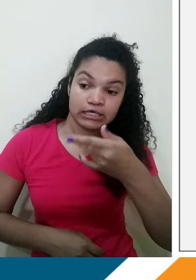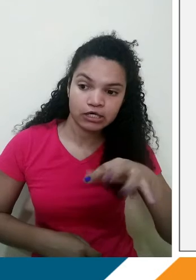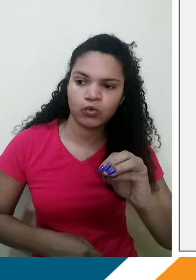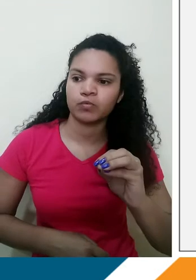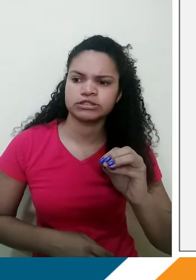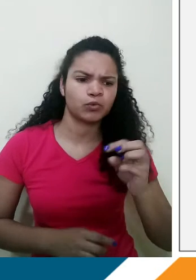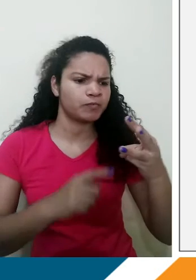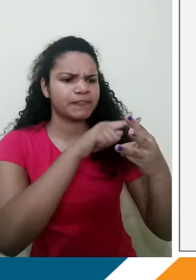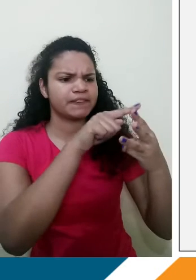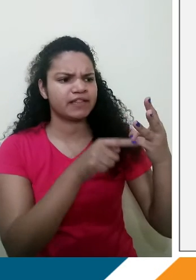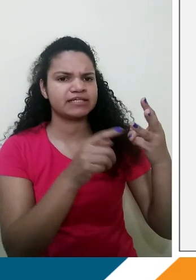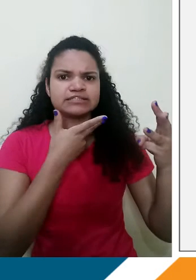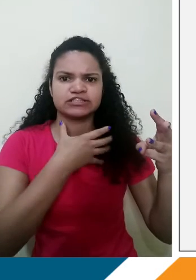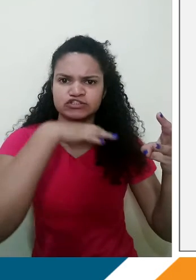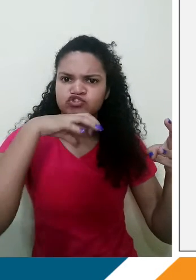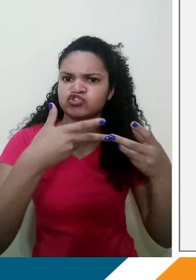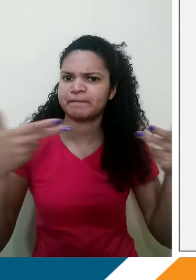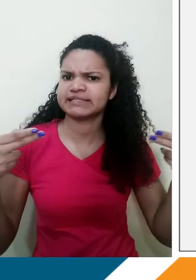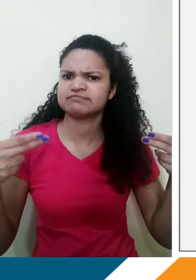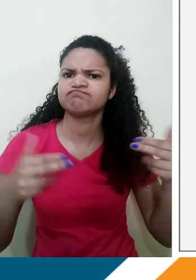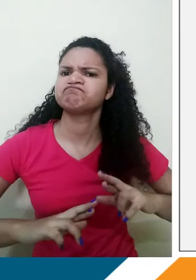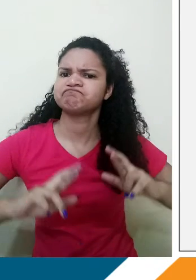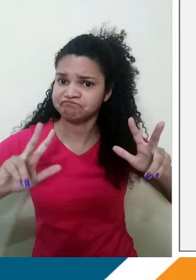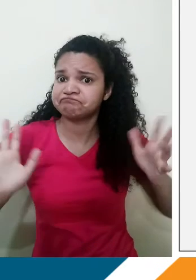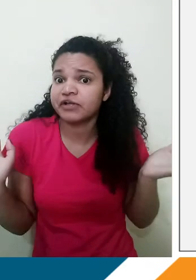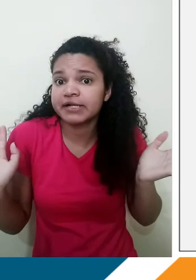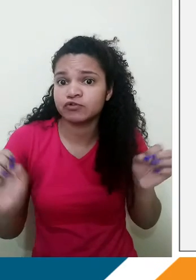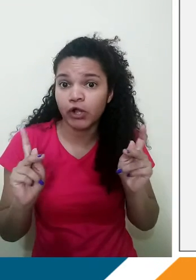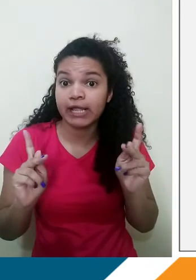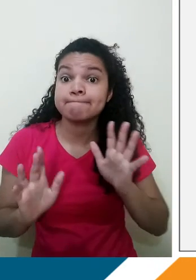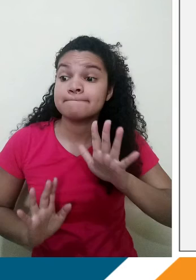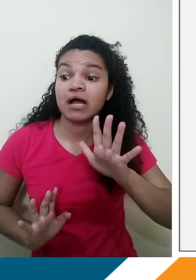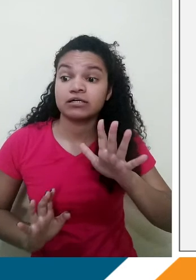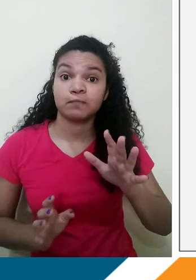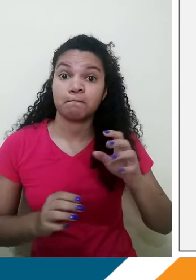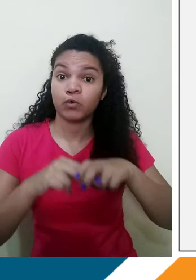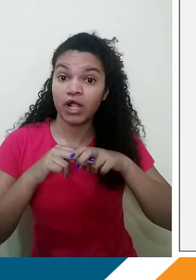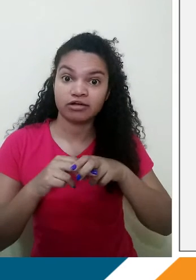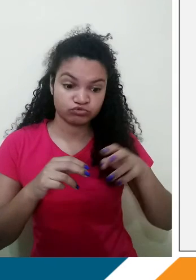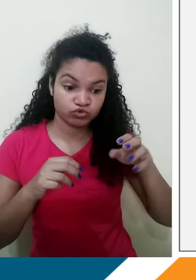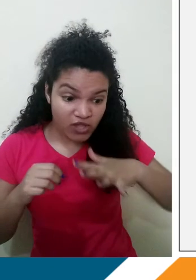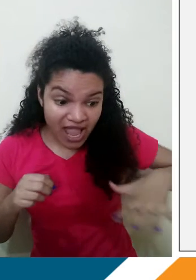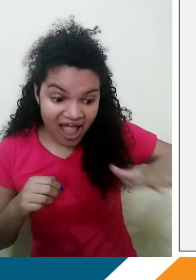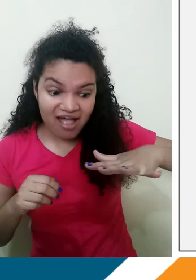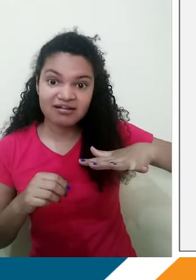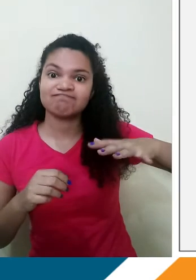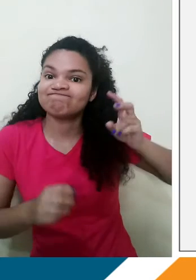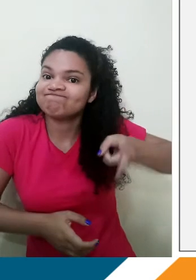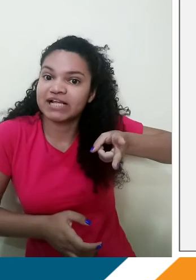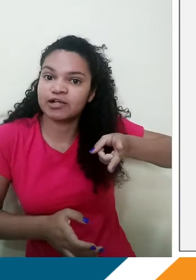é consequência da mesma pressão evolutiva, do mesmo tipo de ambiente. A esse fenômeno a gente dá o nome